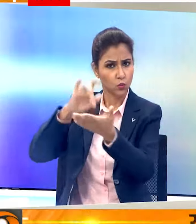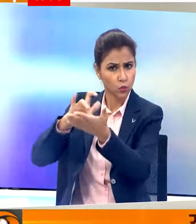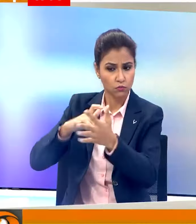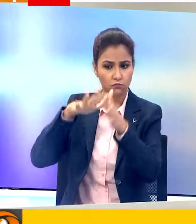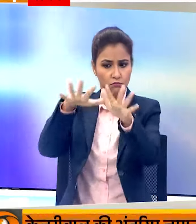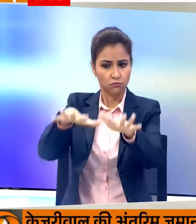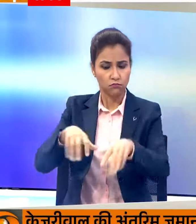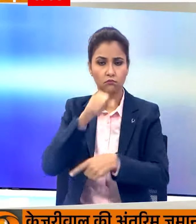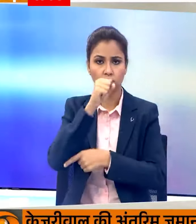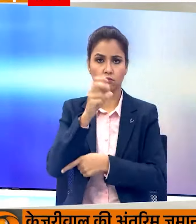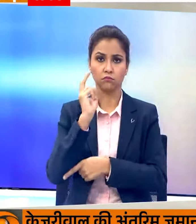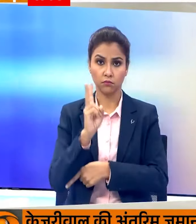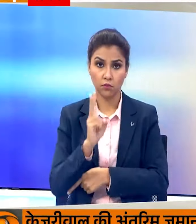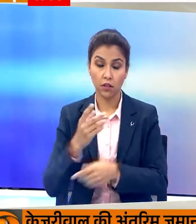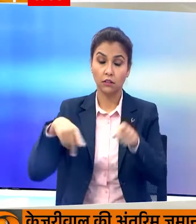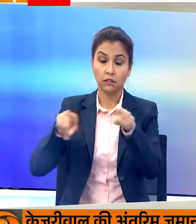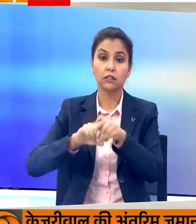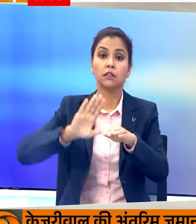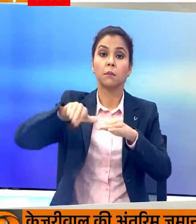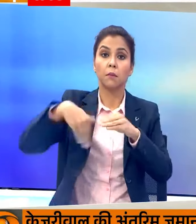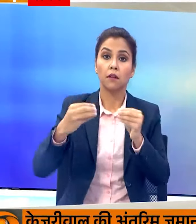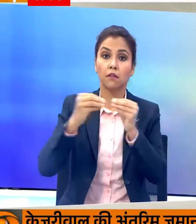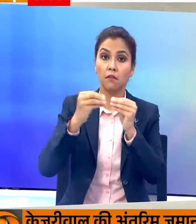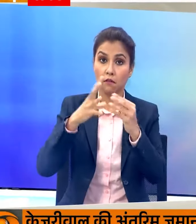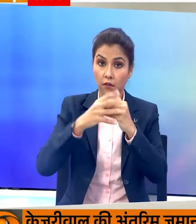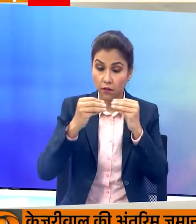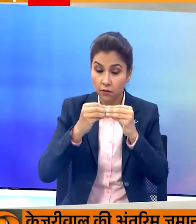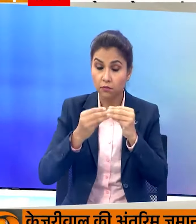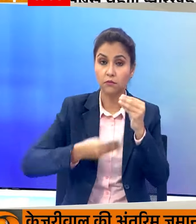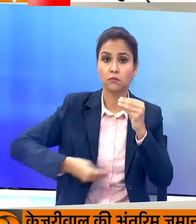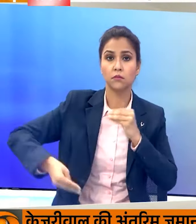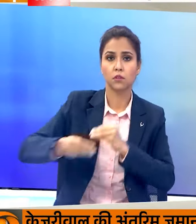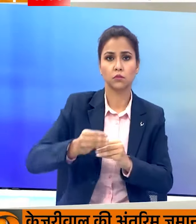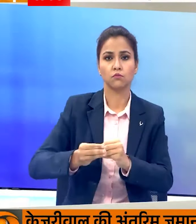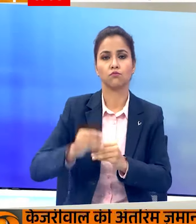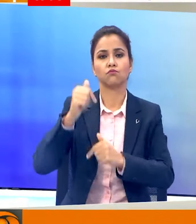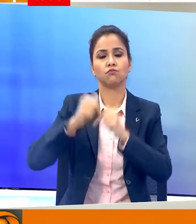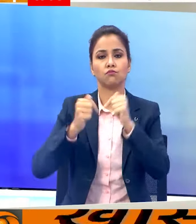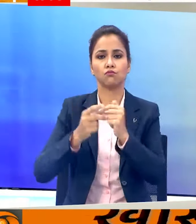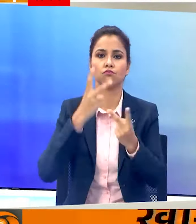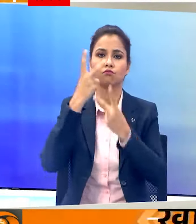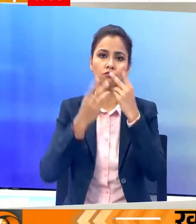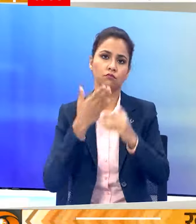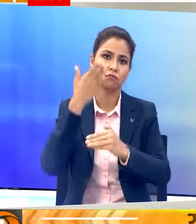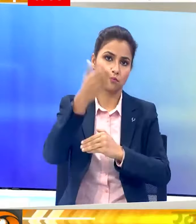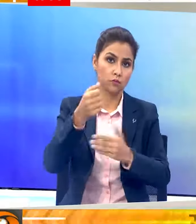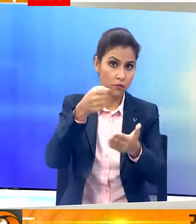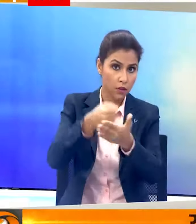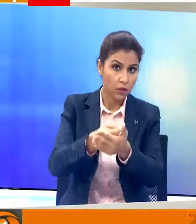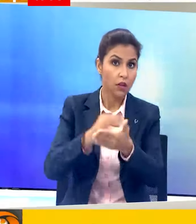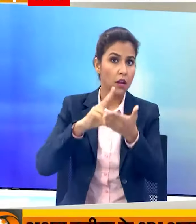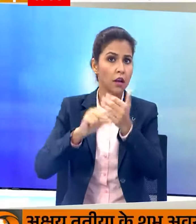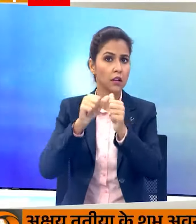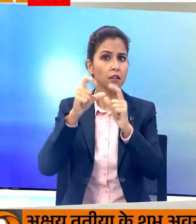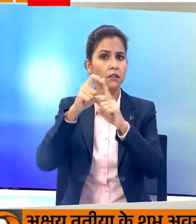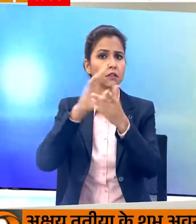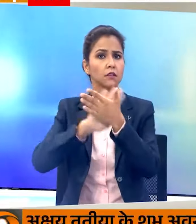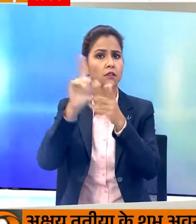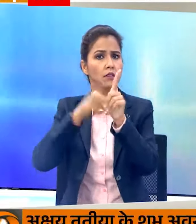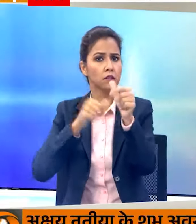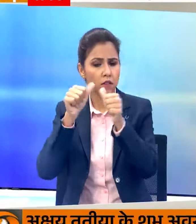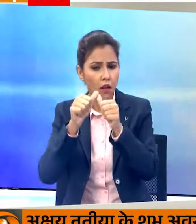संबोधित करेंगे जिसके बाद वह पश्चिम बंगाल के चुनावी दौरे पर पहुंचेंगे जहां वे नादिया जिले के राणाघाट